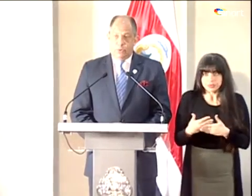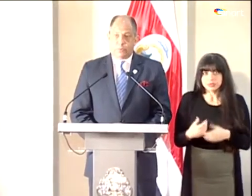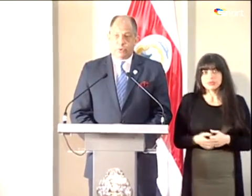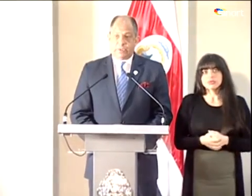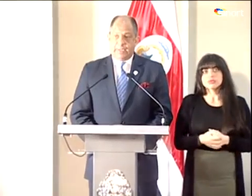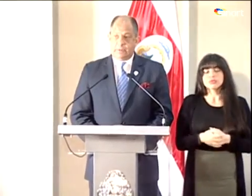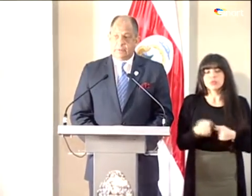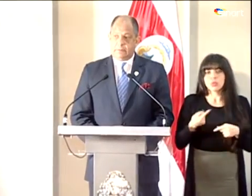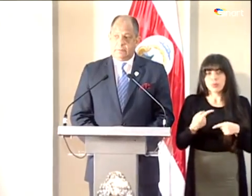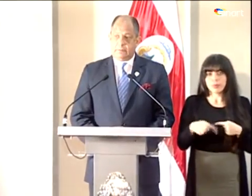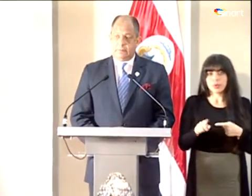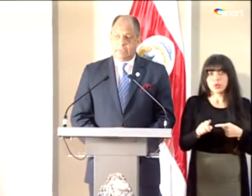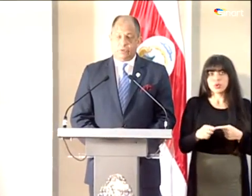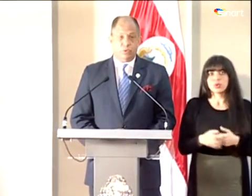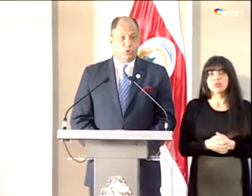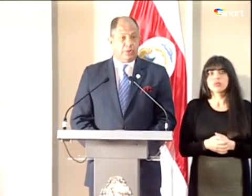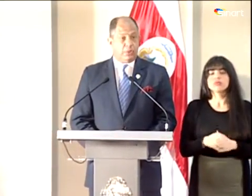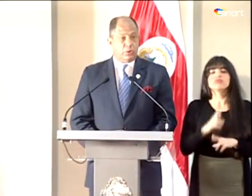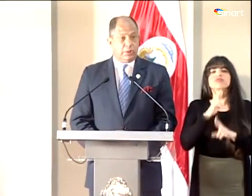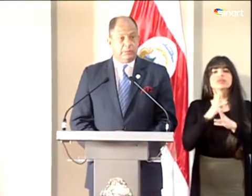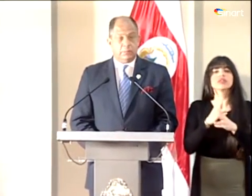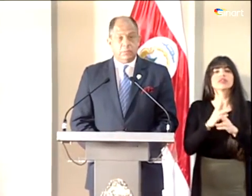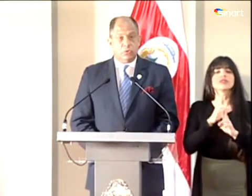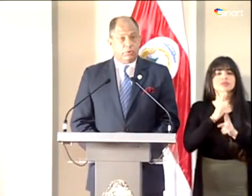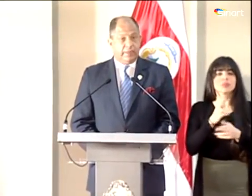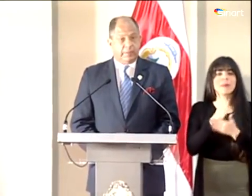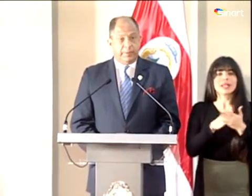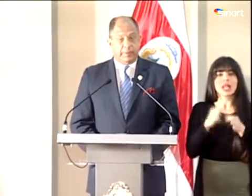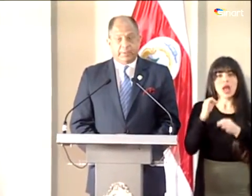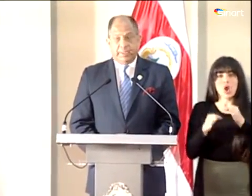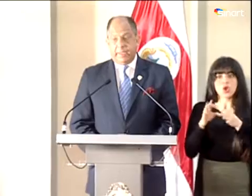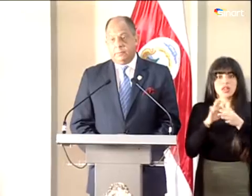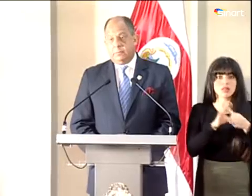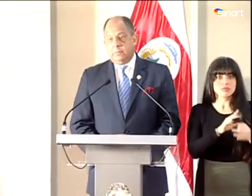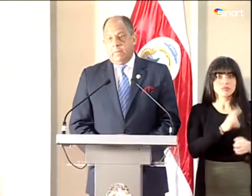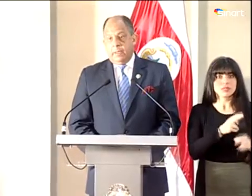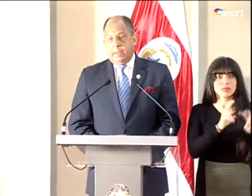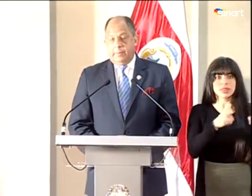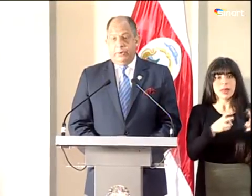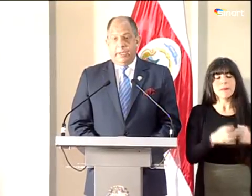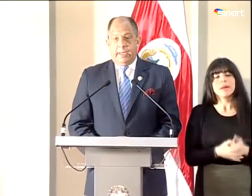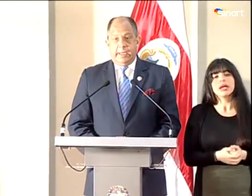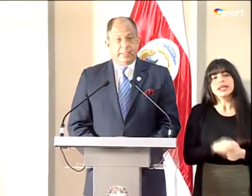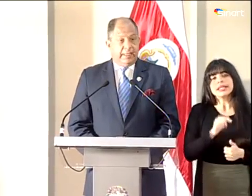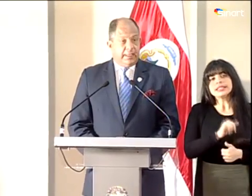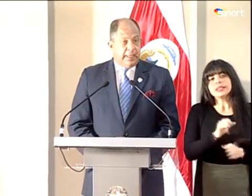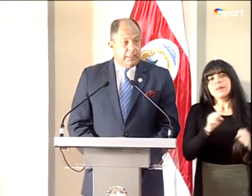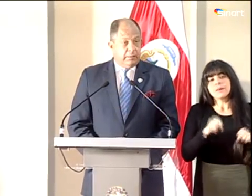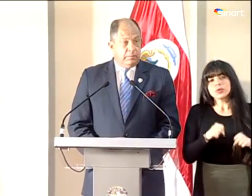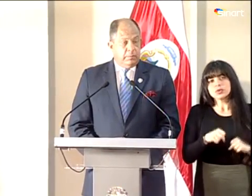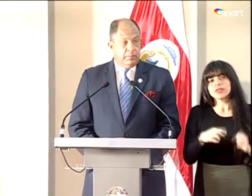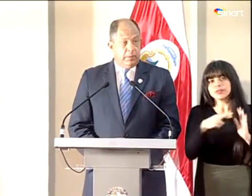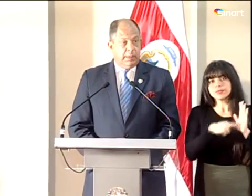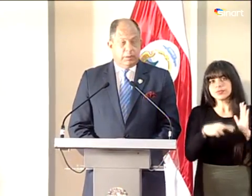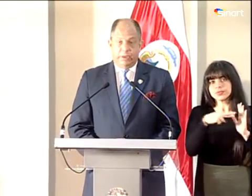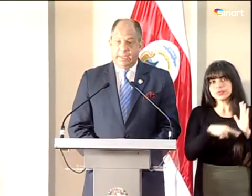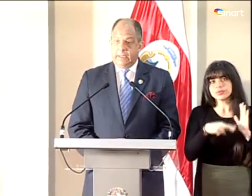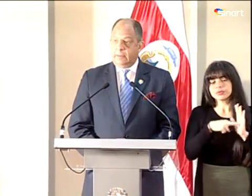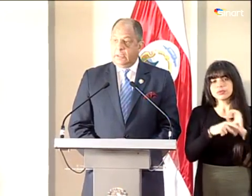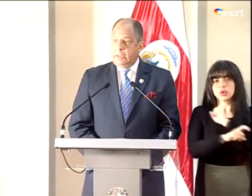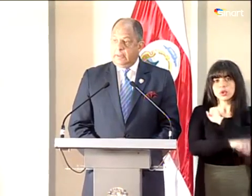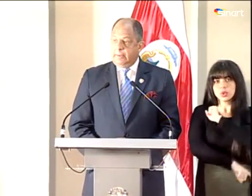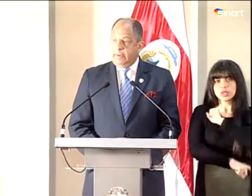muy pronta resolución de la Corte sobre esta misma materia que podría reiterar la